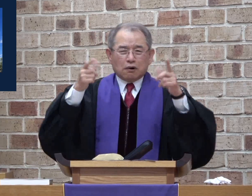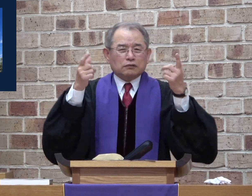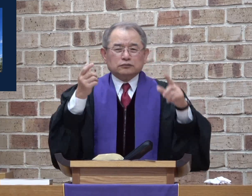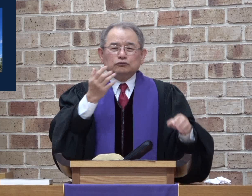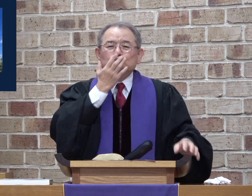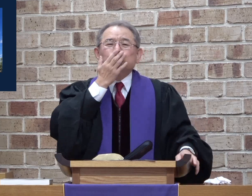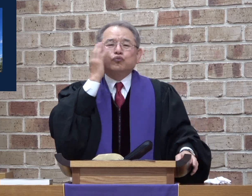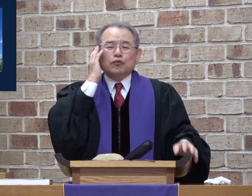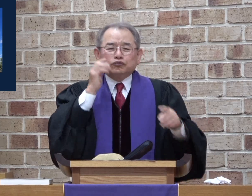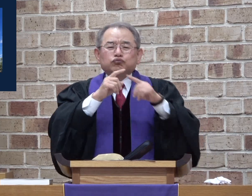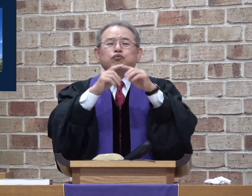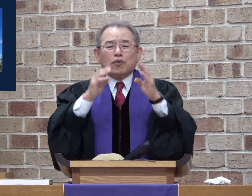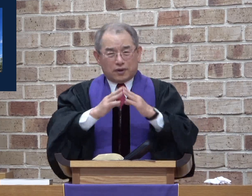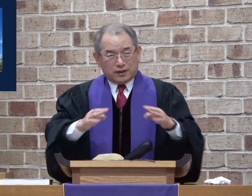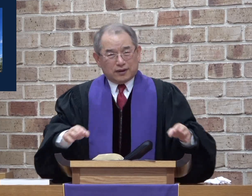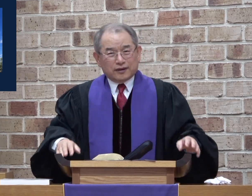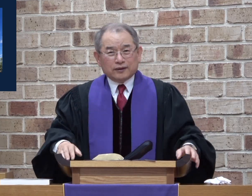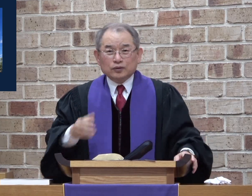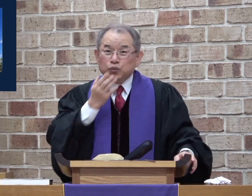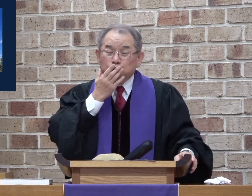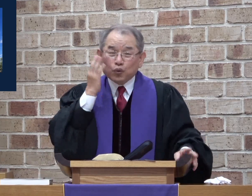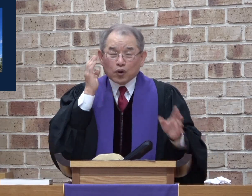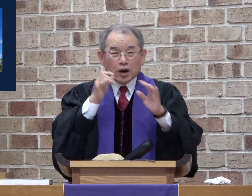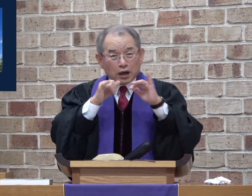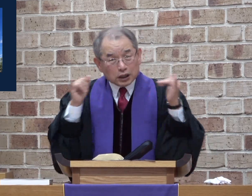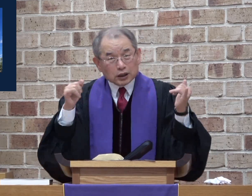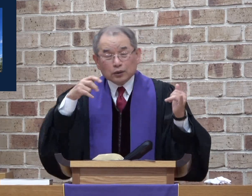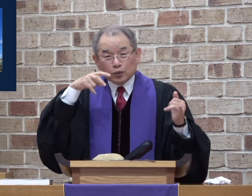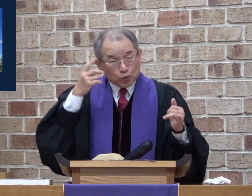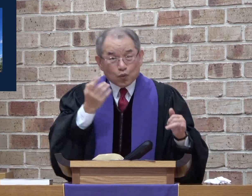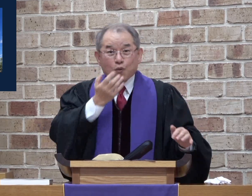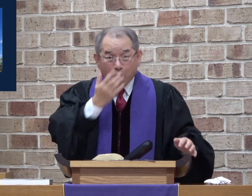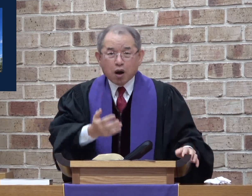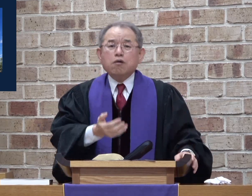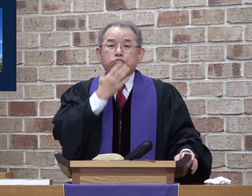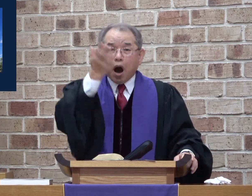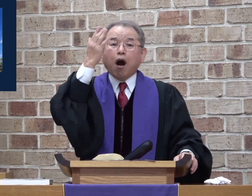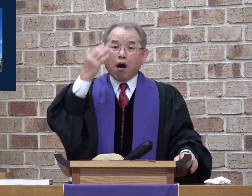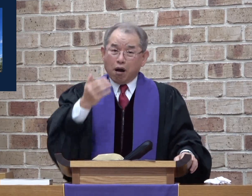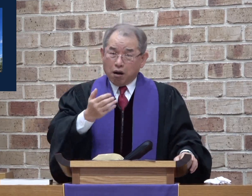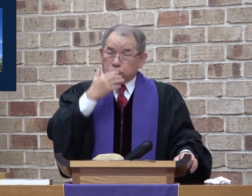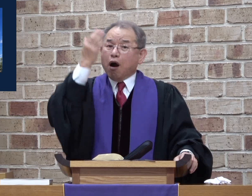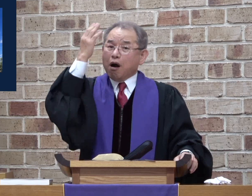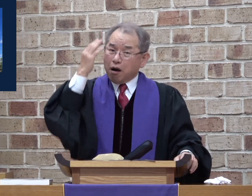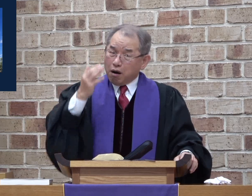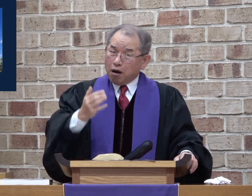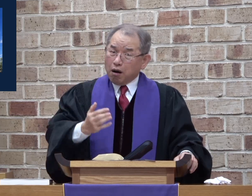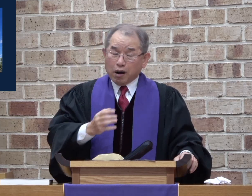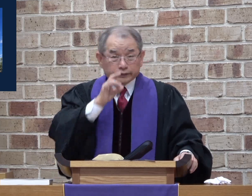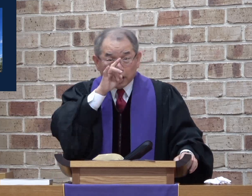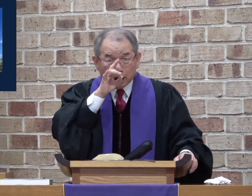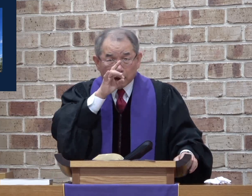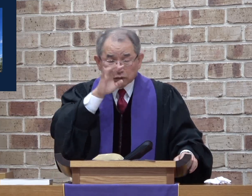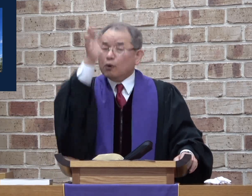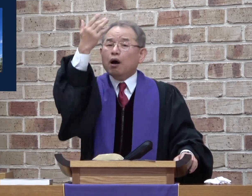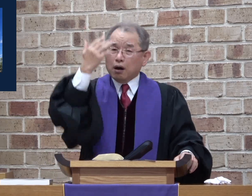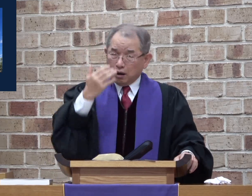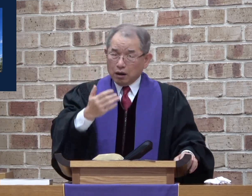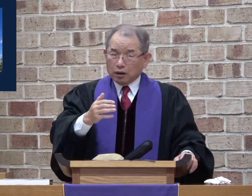청인교회가 아닙니다. 농아교회입니다. 농아인들도 이렇게 할 수 있습니다. 안 되지 않습니다. 할 수